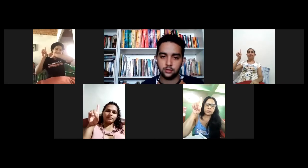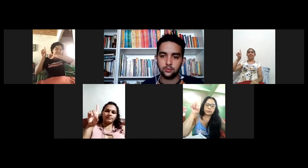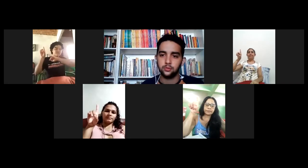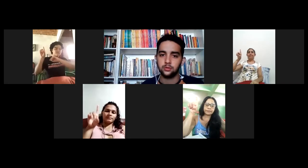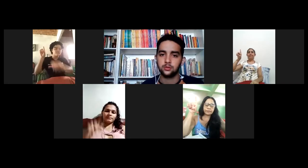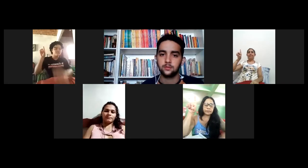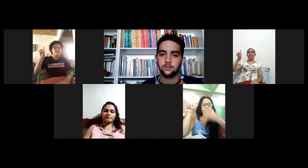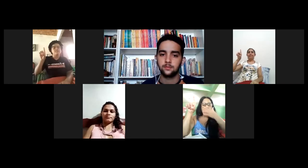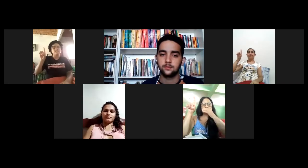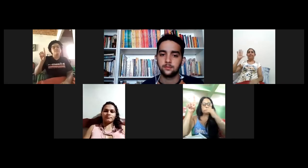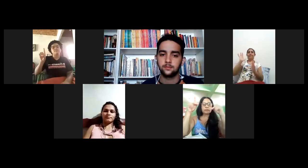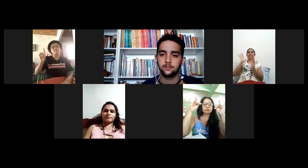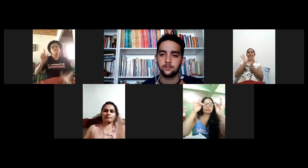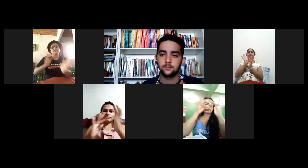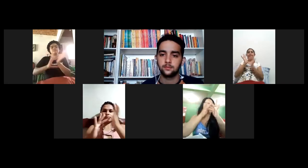Jesus,